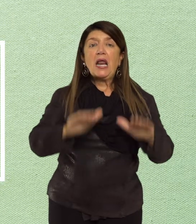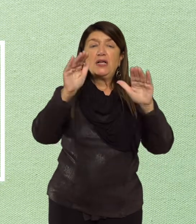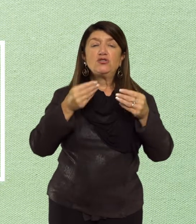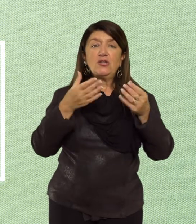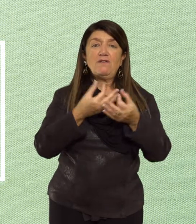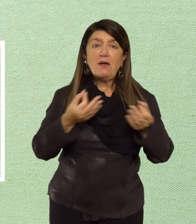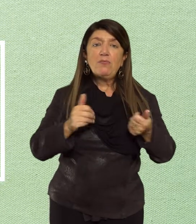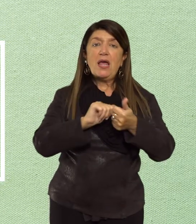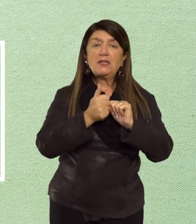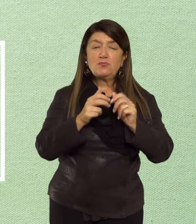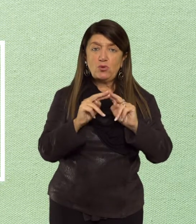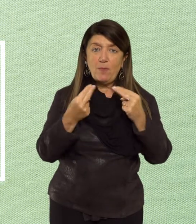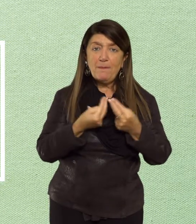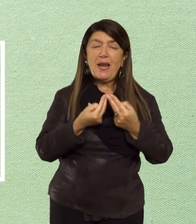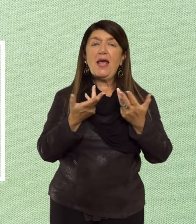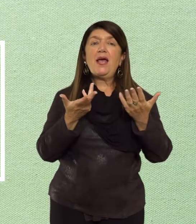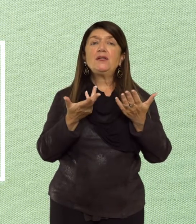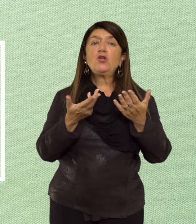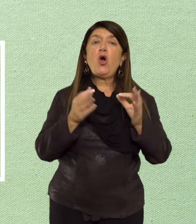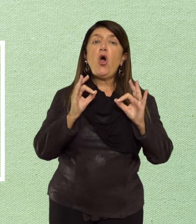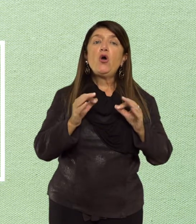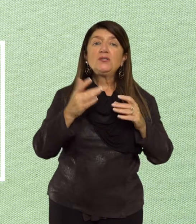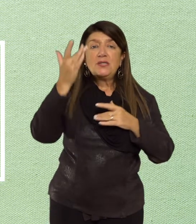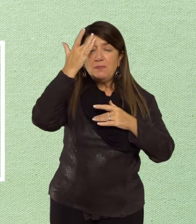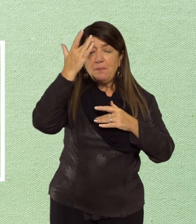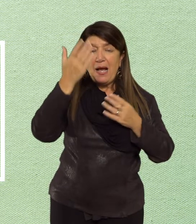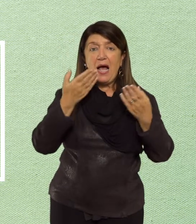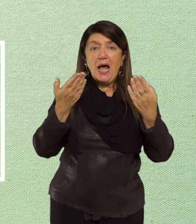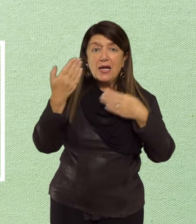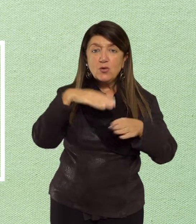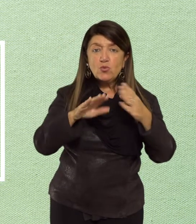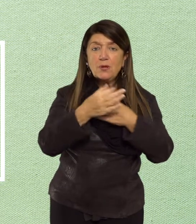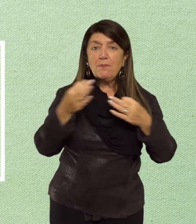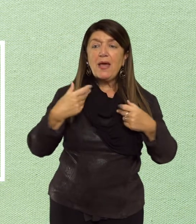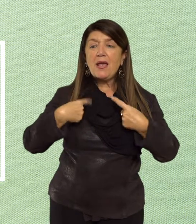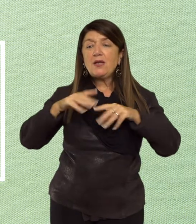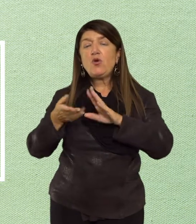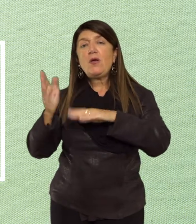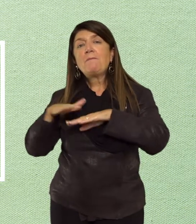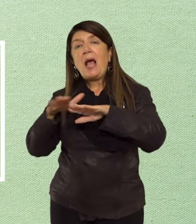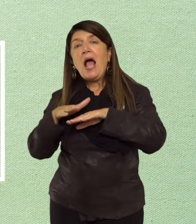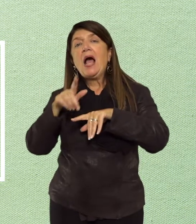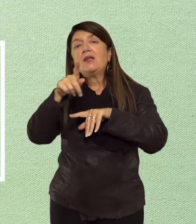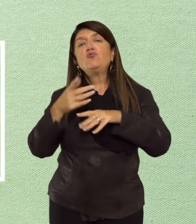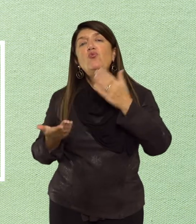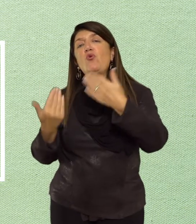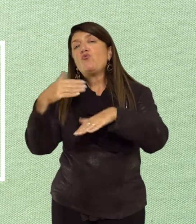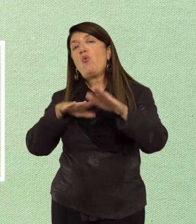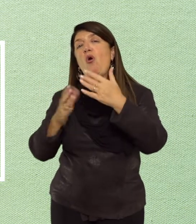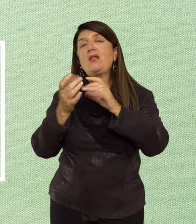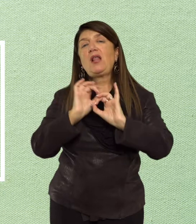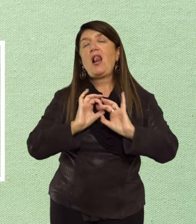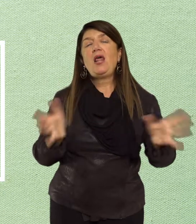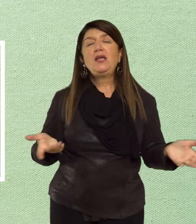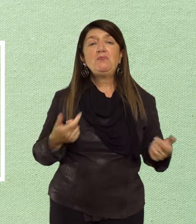sport completo, vai a nuotare che così impari a nuotare quando andiamo al mare e stiamo tranquilli, insomma, tutte queste cose qua. Io non ero dell'idea